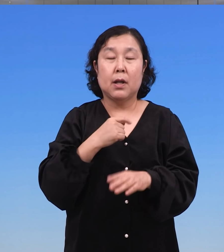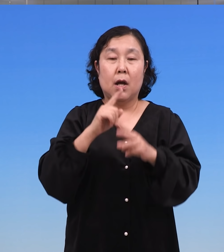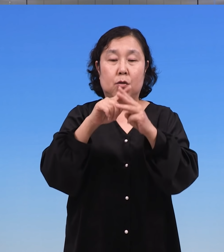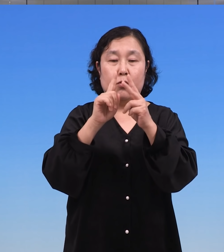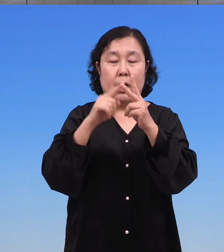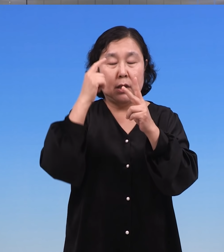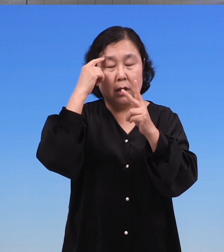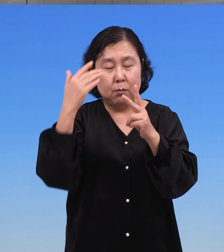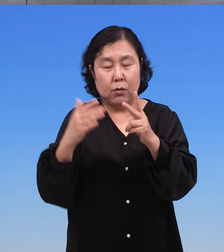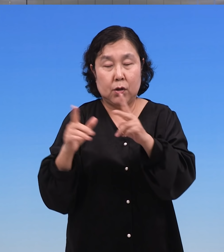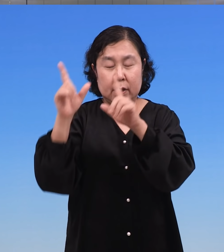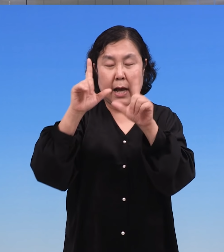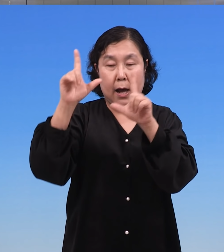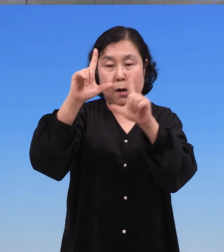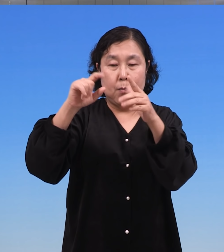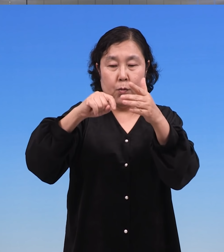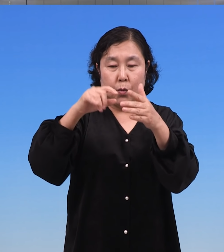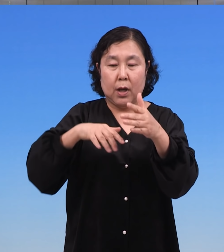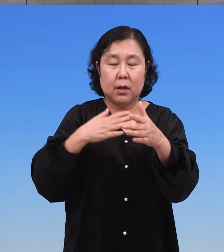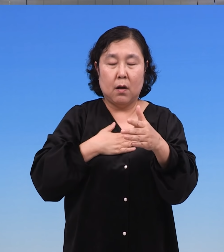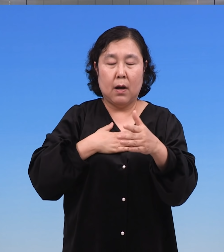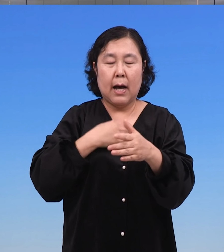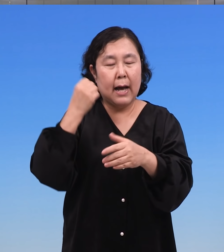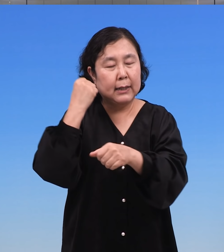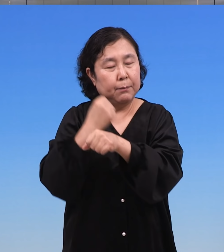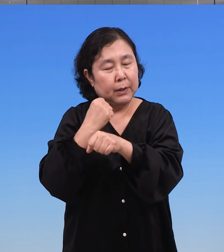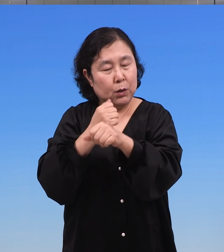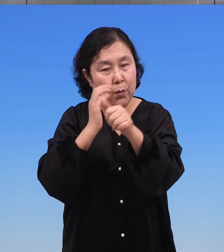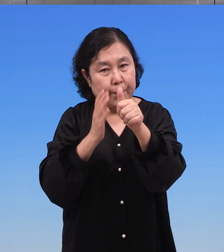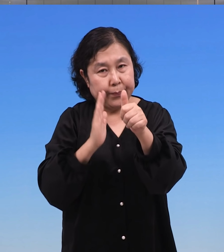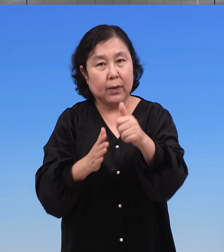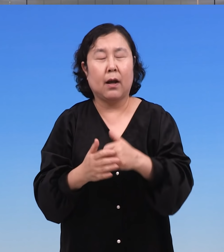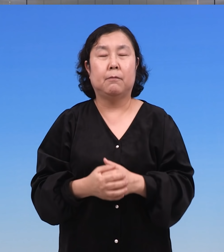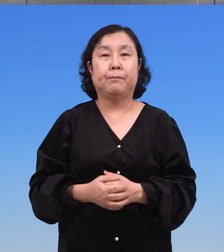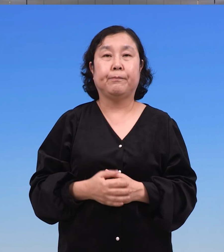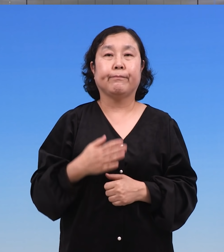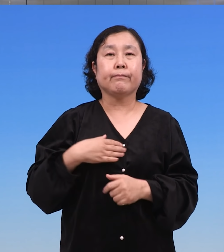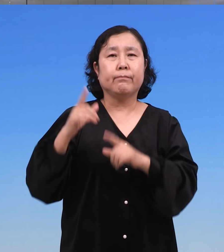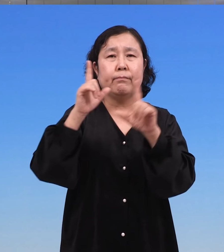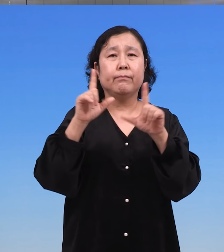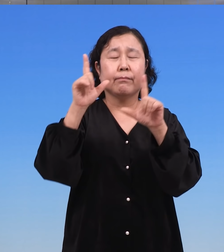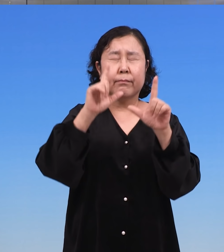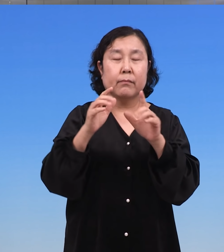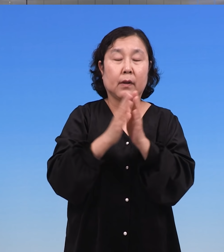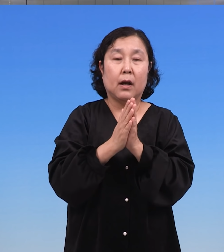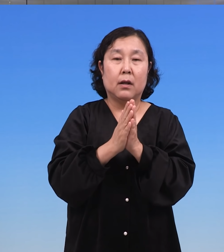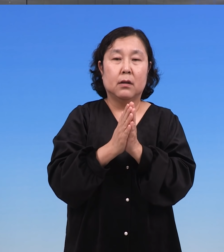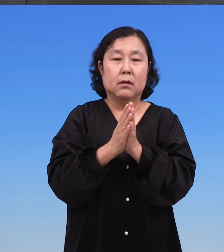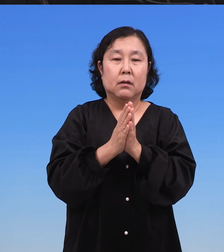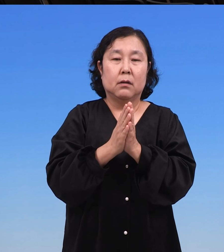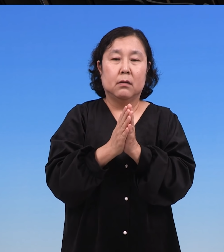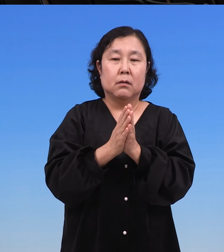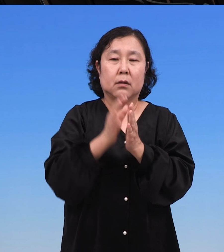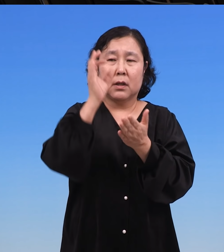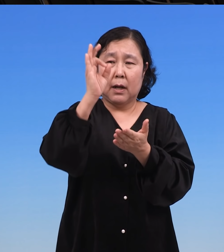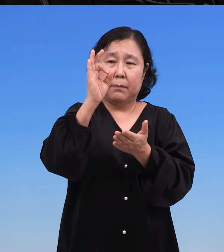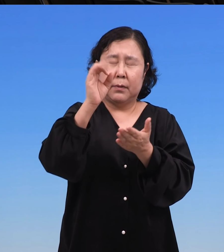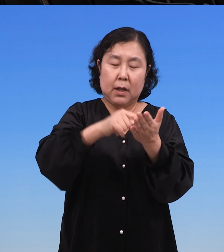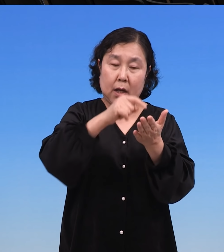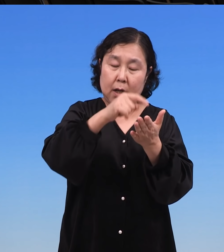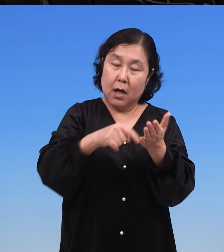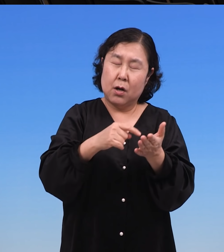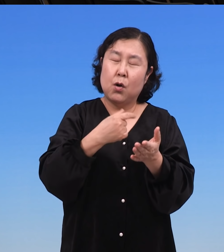원합니다. 여러분이 두 가지 질문을 삶 속에 계속 드리기를 원합니다. 내 삶에는 대가를 바라지